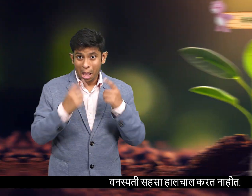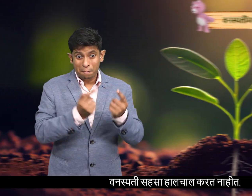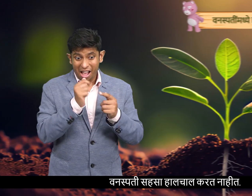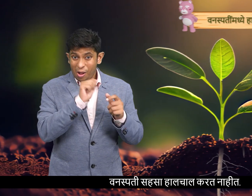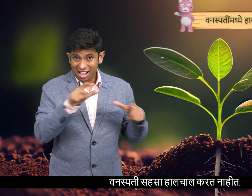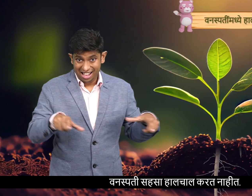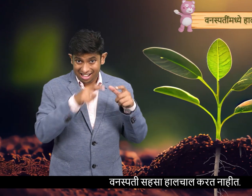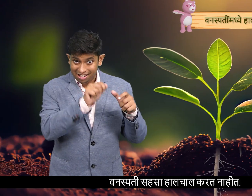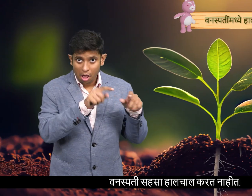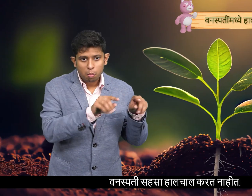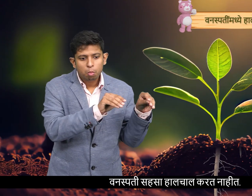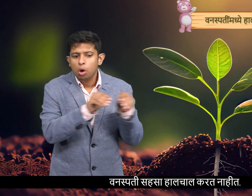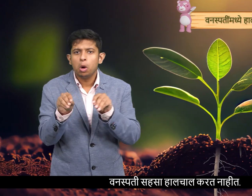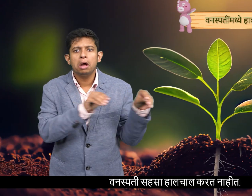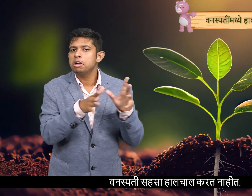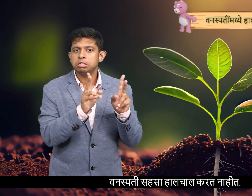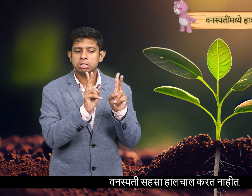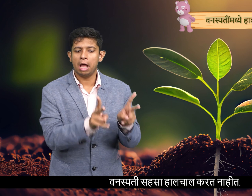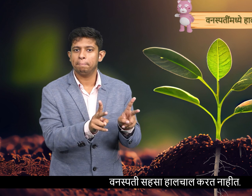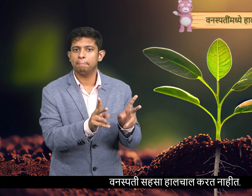वनस्पती सहसा हालचाल करत नाहीत.